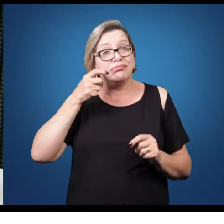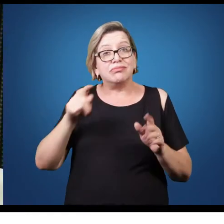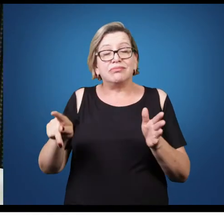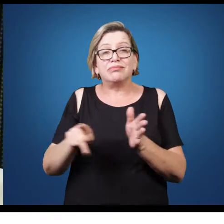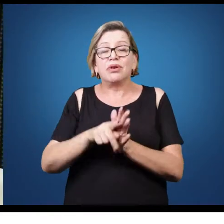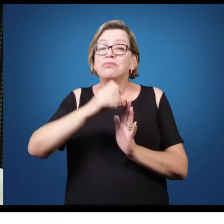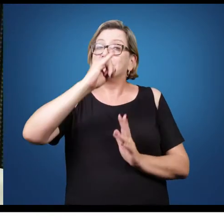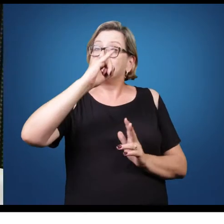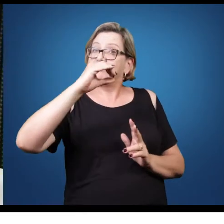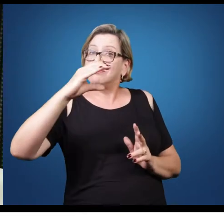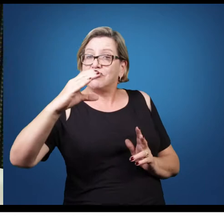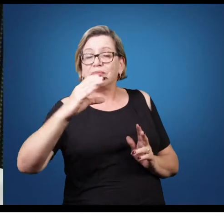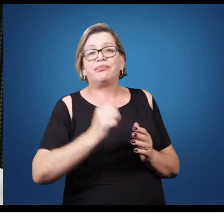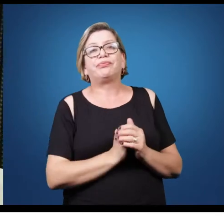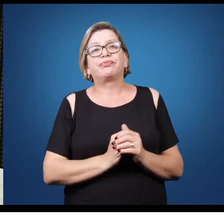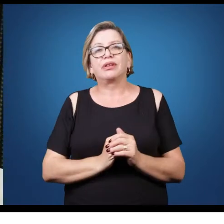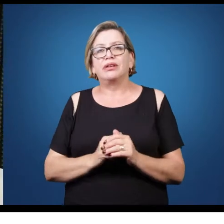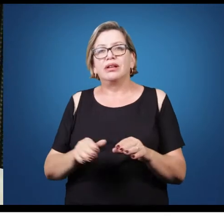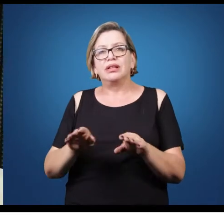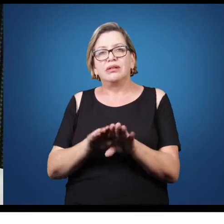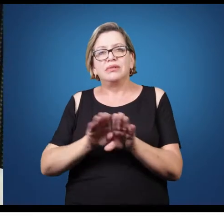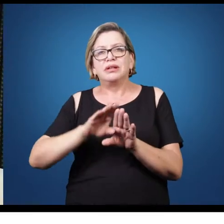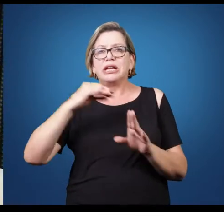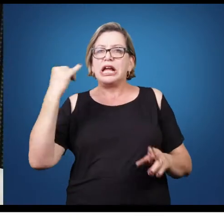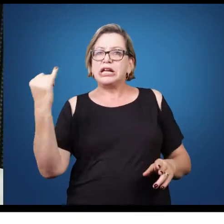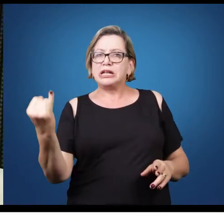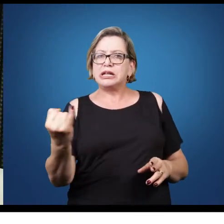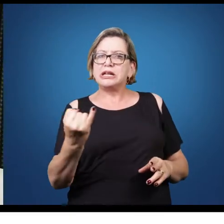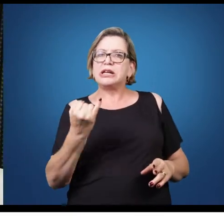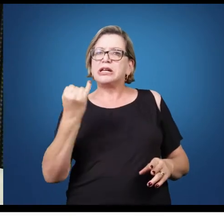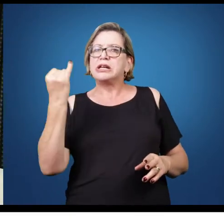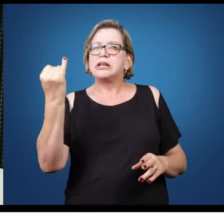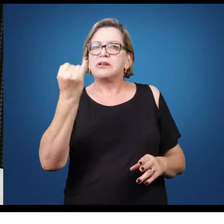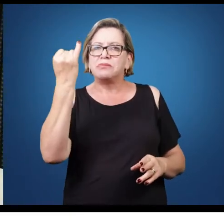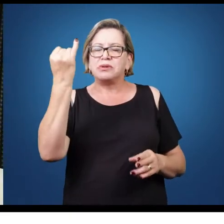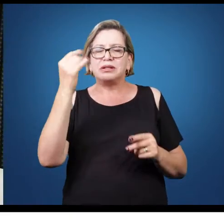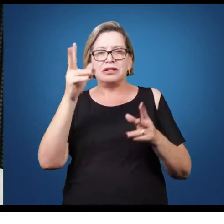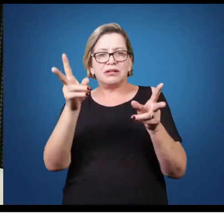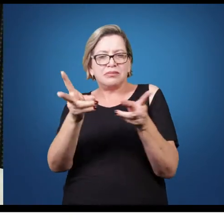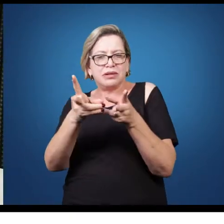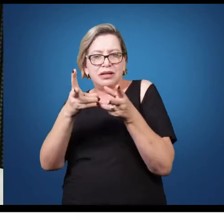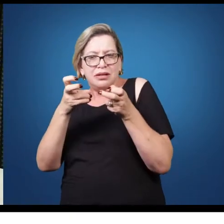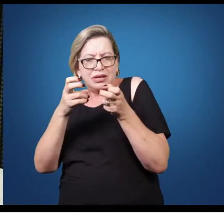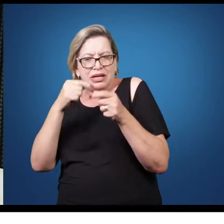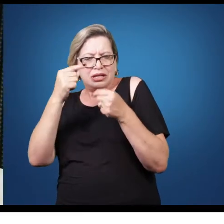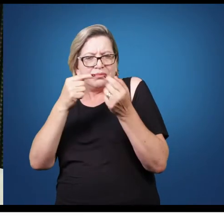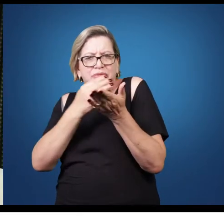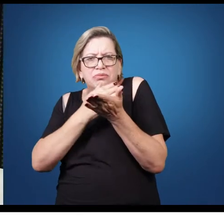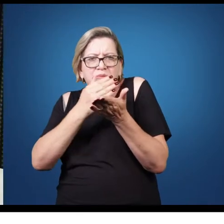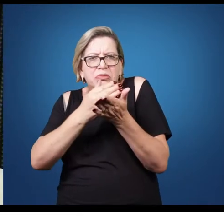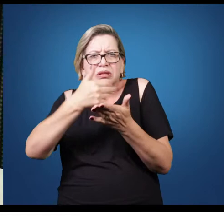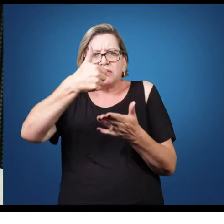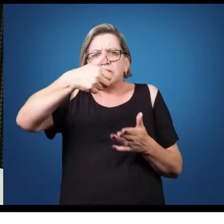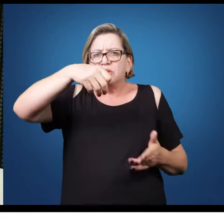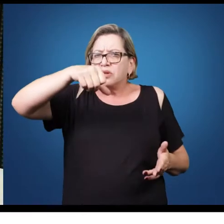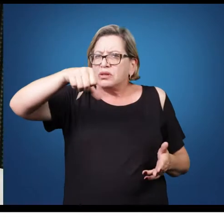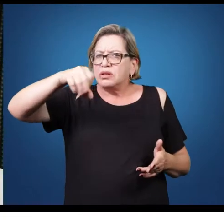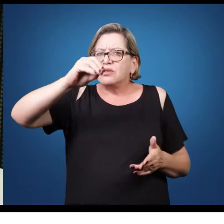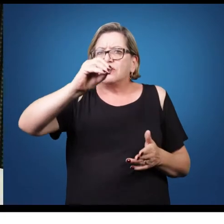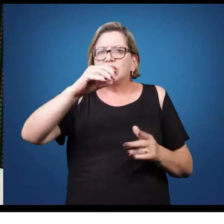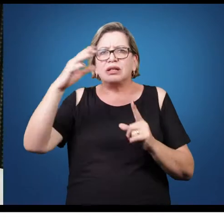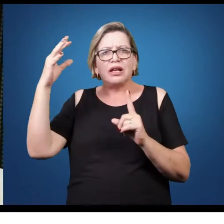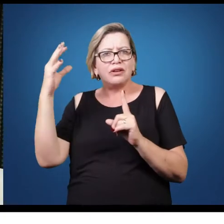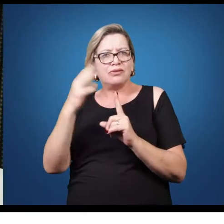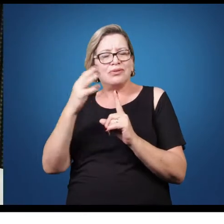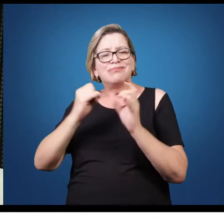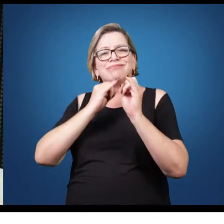indústria cultural né é importante observar que a partir do segundo gol do meado dos anos 90 de 1990 a influência